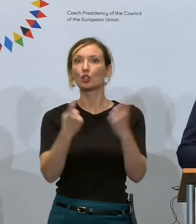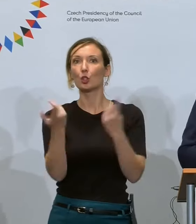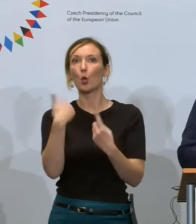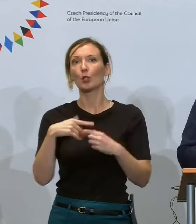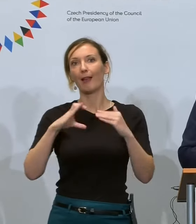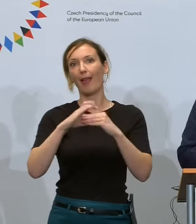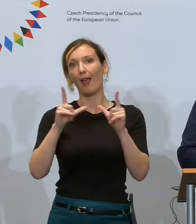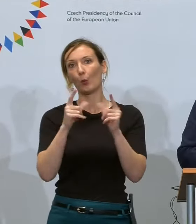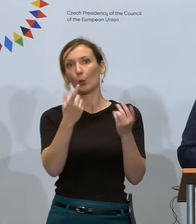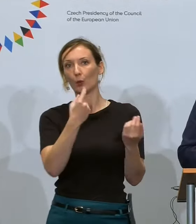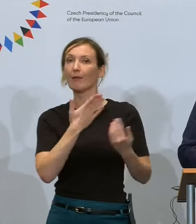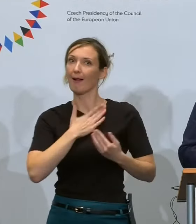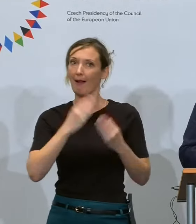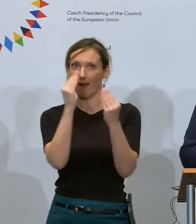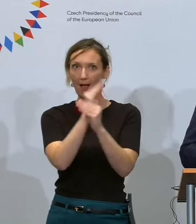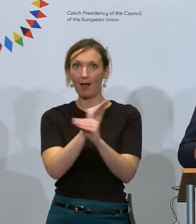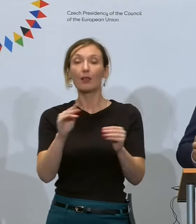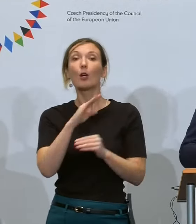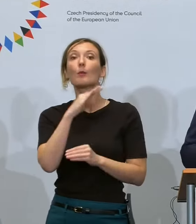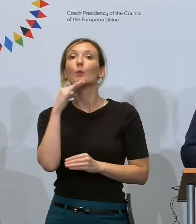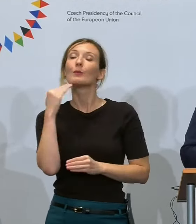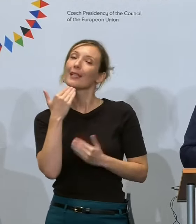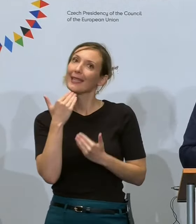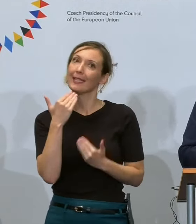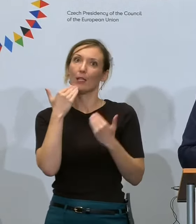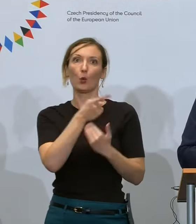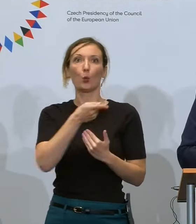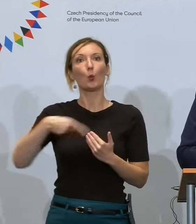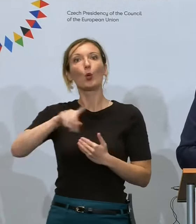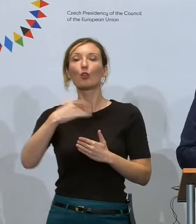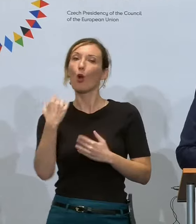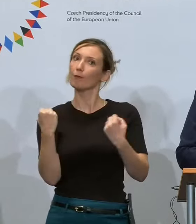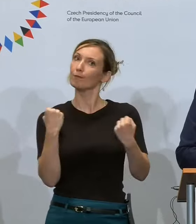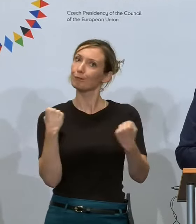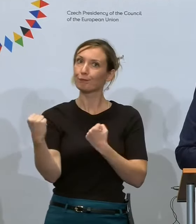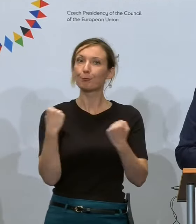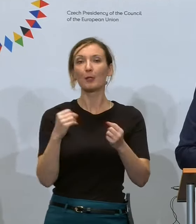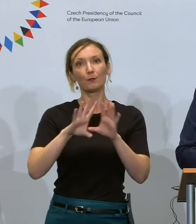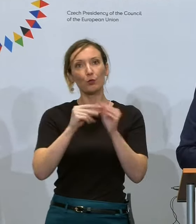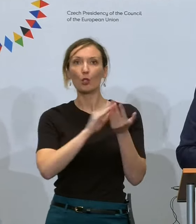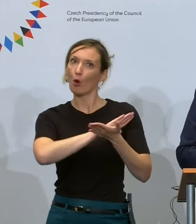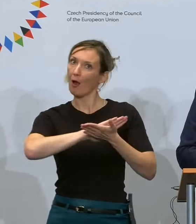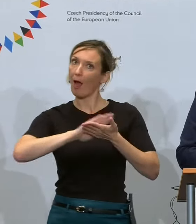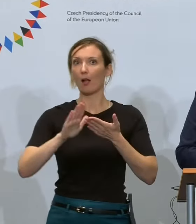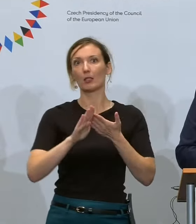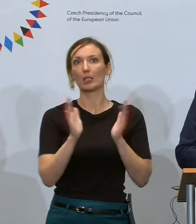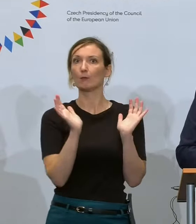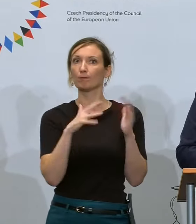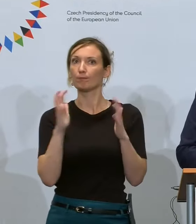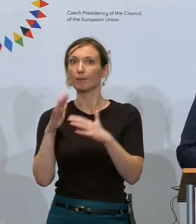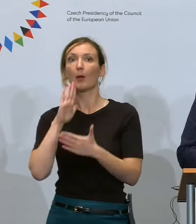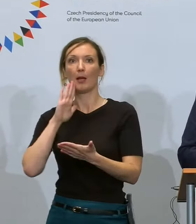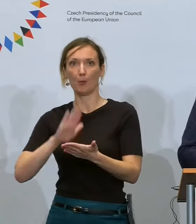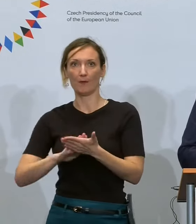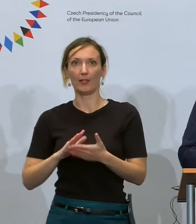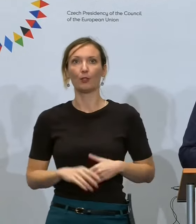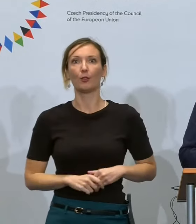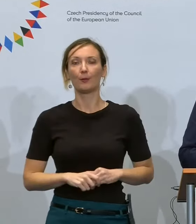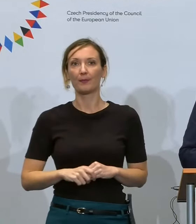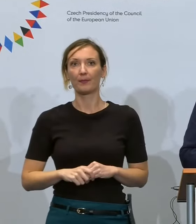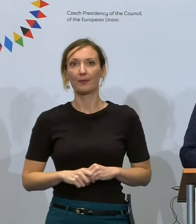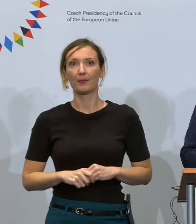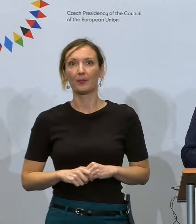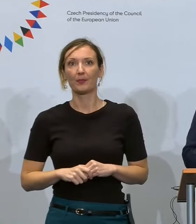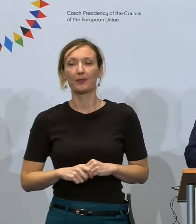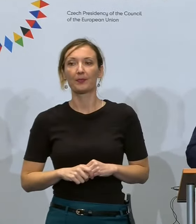děkuji všem, kteří se podíleli na organizaci, aby všechny události proběhly tak, jak měli. A já jsem rád, že